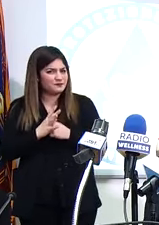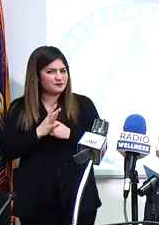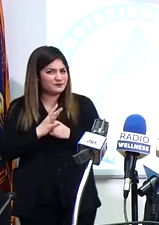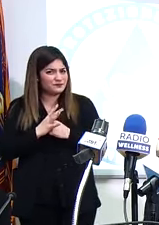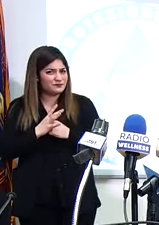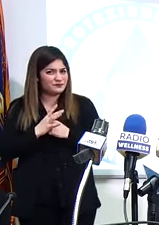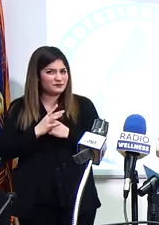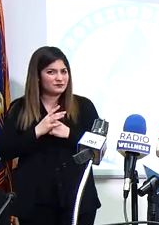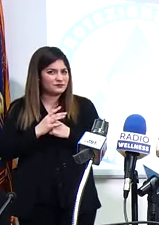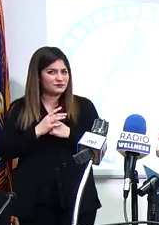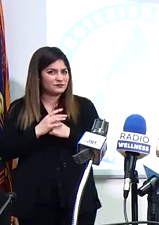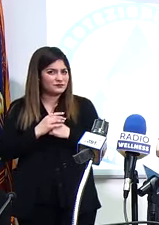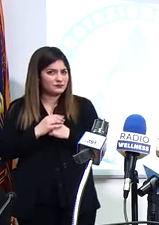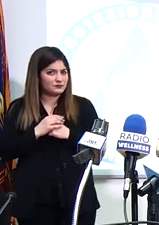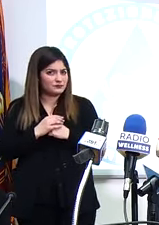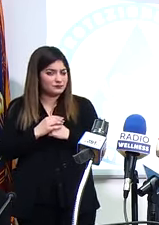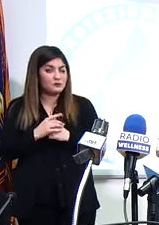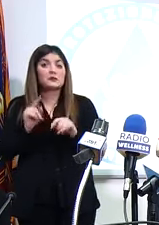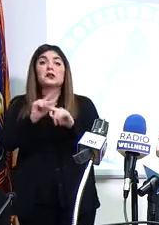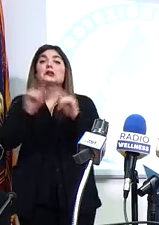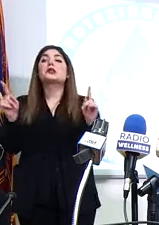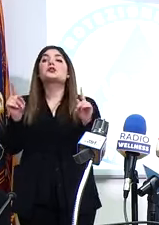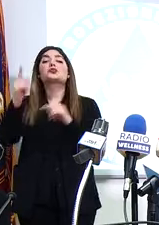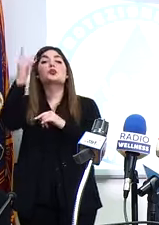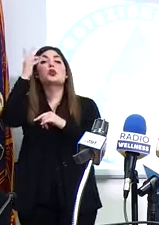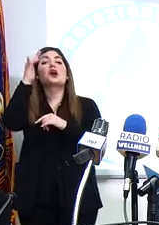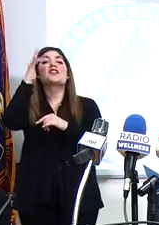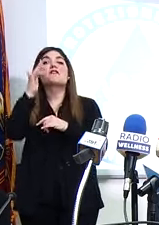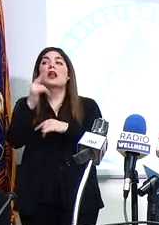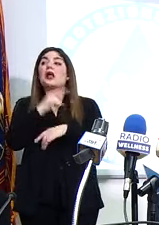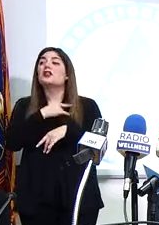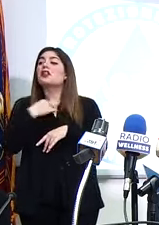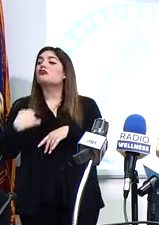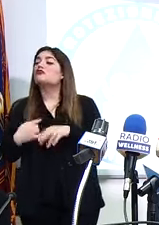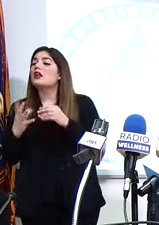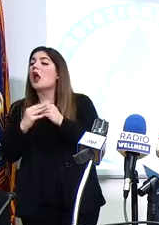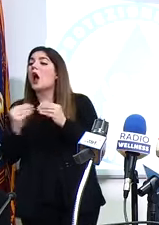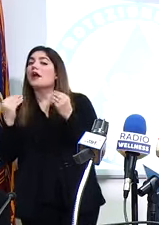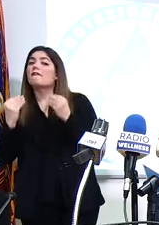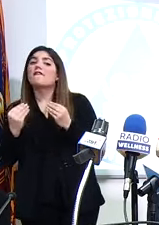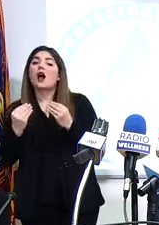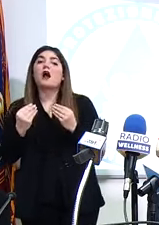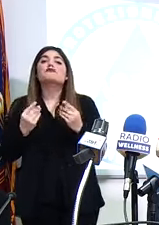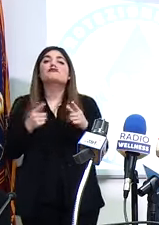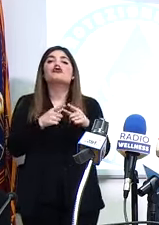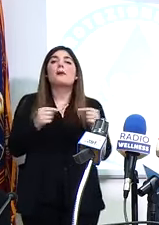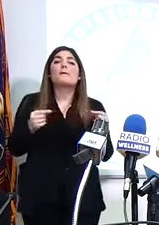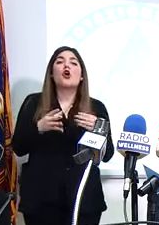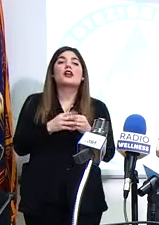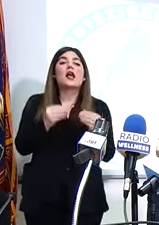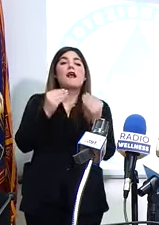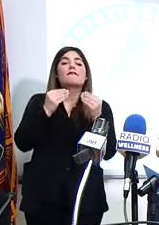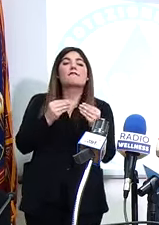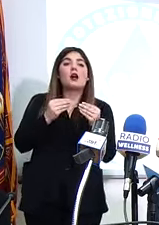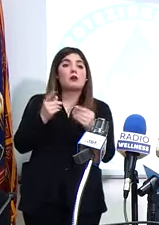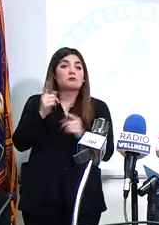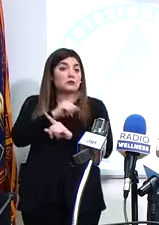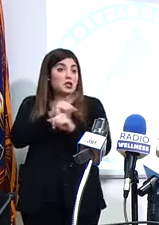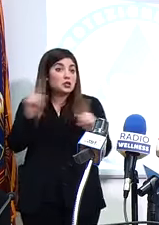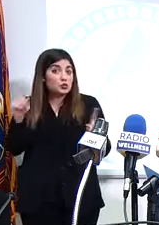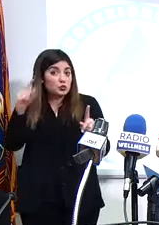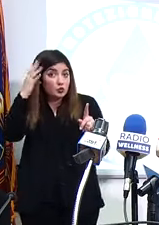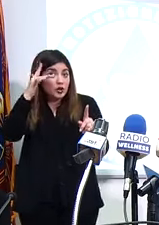sta a riguardo i vaccini, cosa sta facendo la Cina, cosa sta facendo il Giappone, eccetera. Noi abbiamo